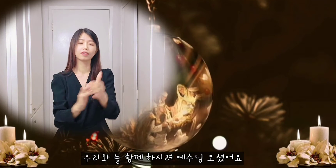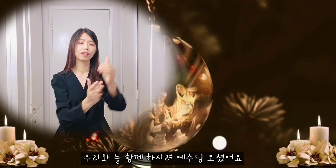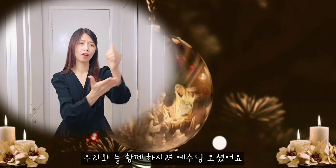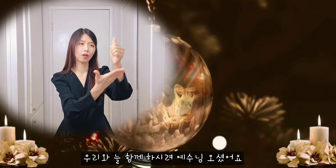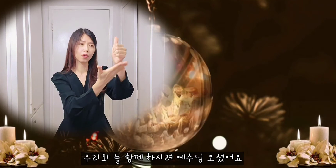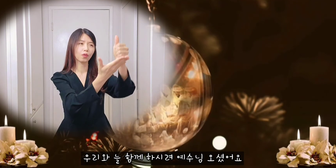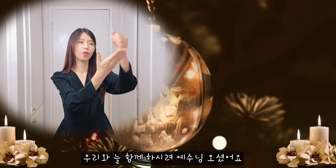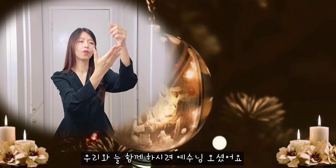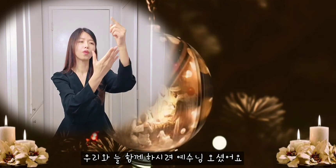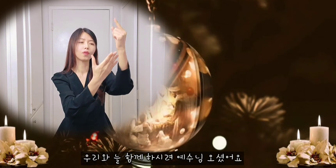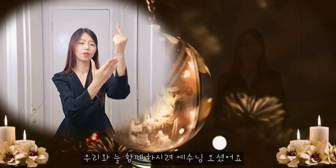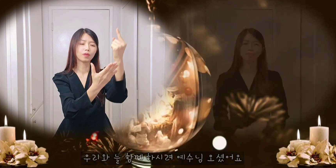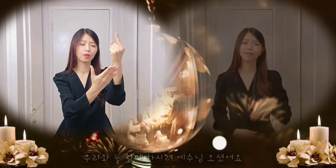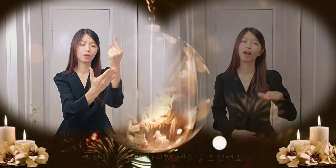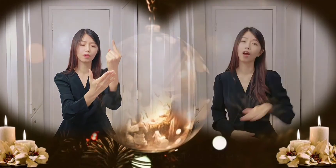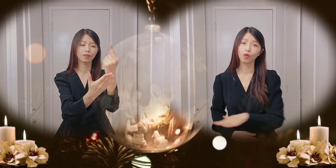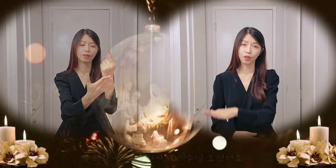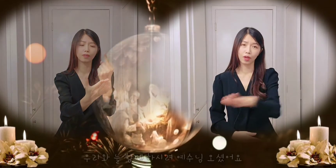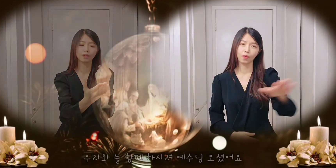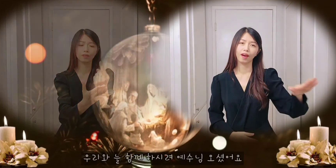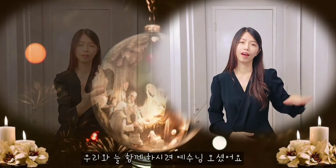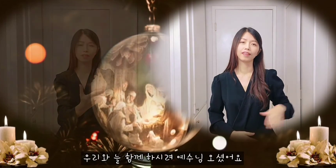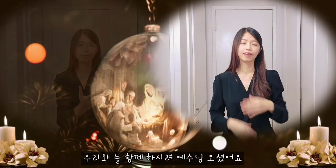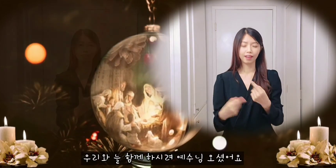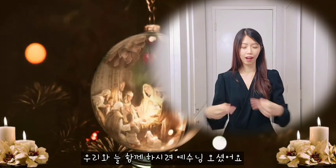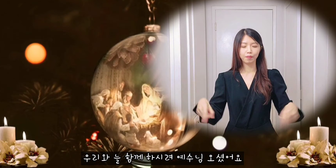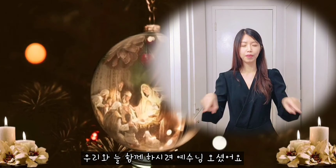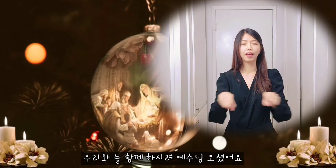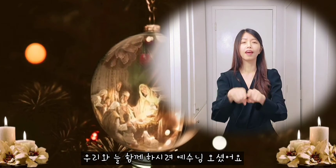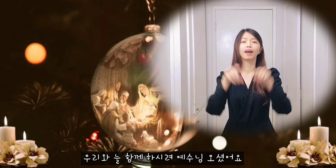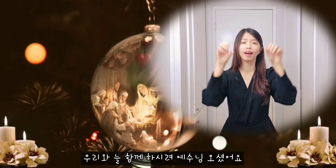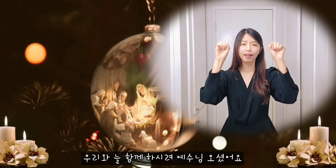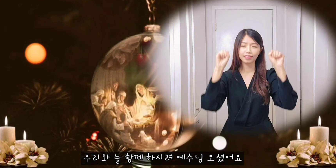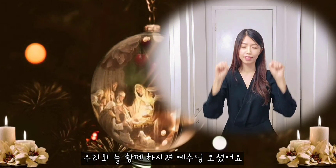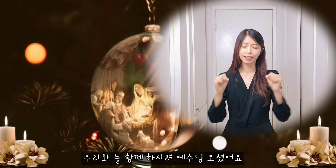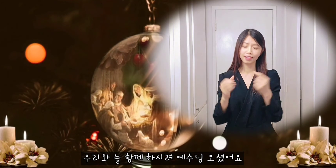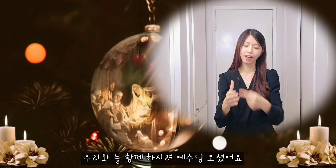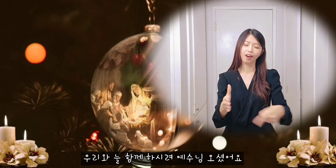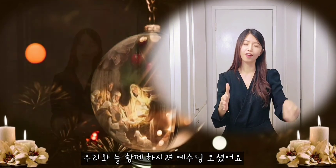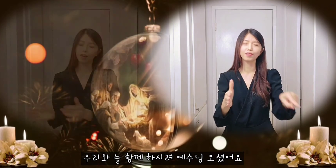예수님 오셨어요. 우리와 늘 함께